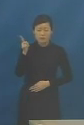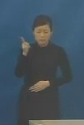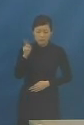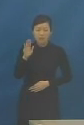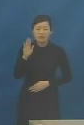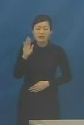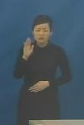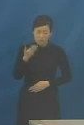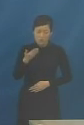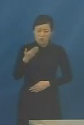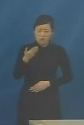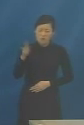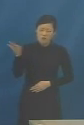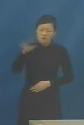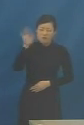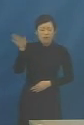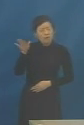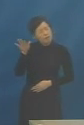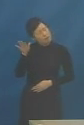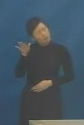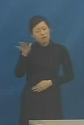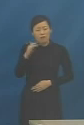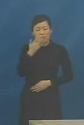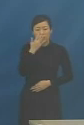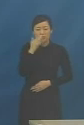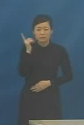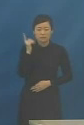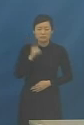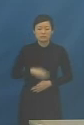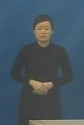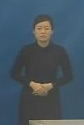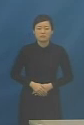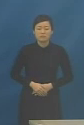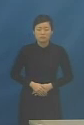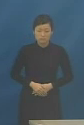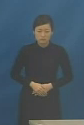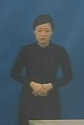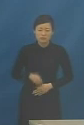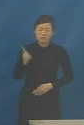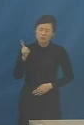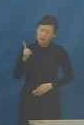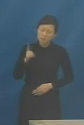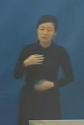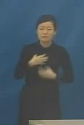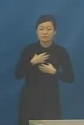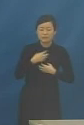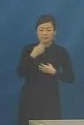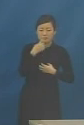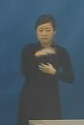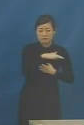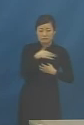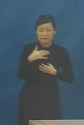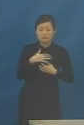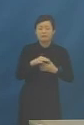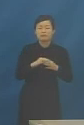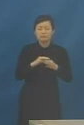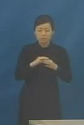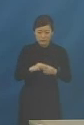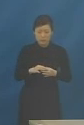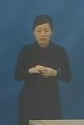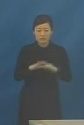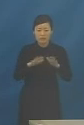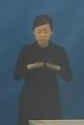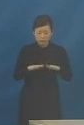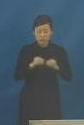割と中枢の方々がわかってないとでこの辺は非常にちょっと有利をしている者ですか今日も少し資料あの示してお